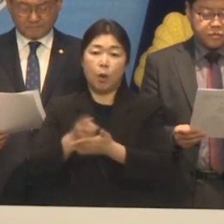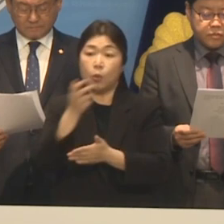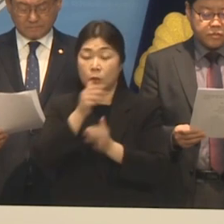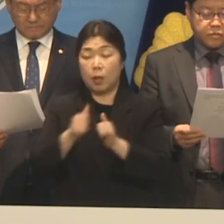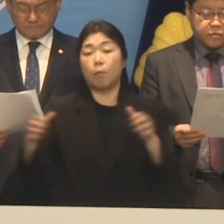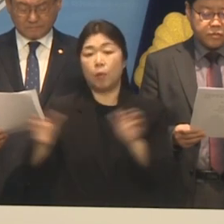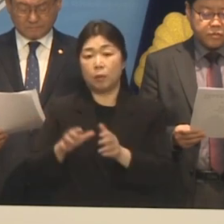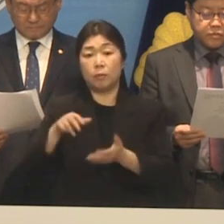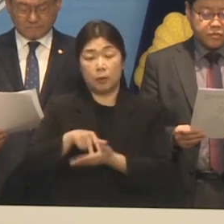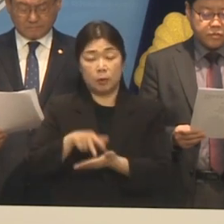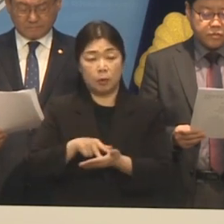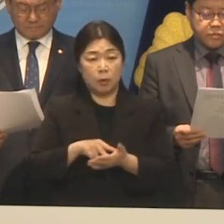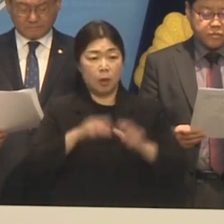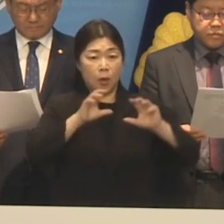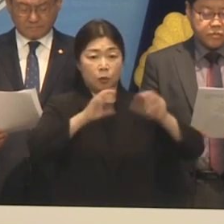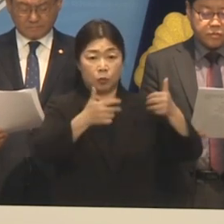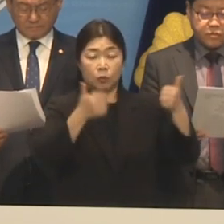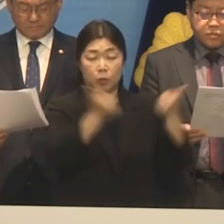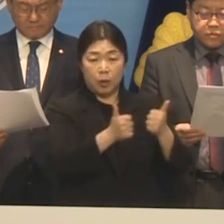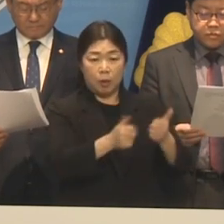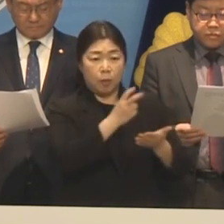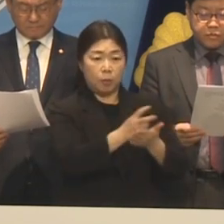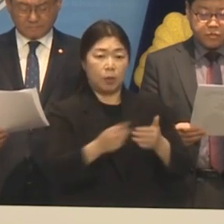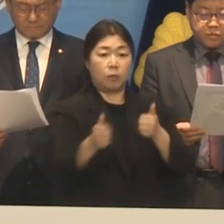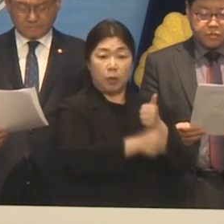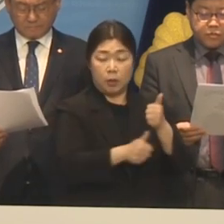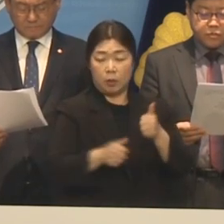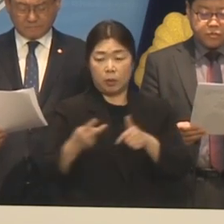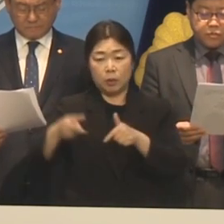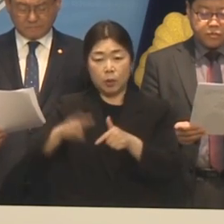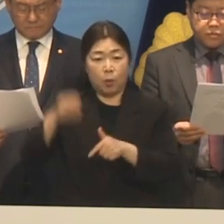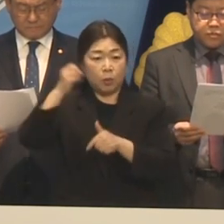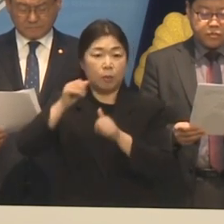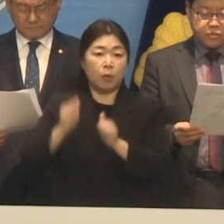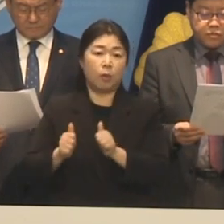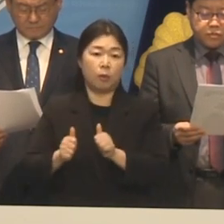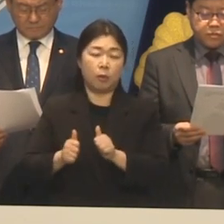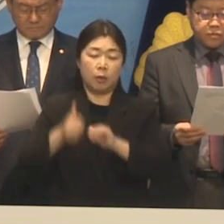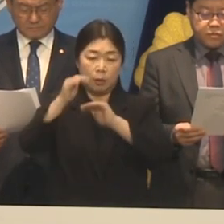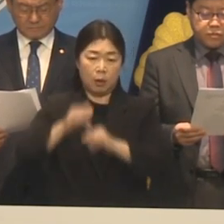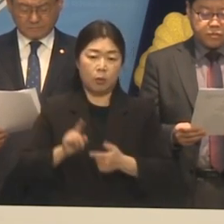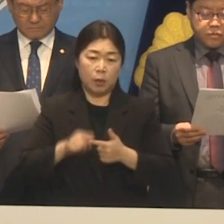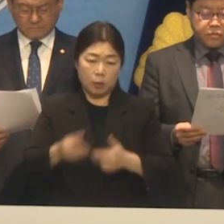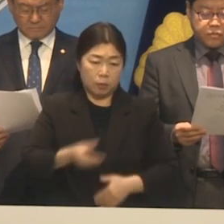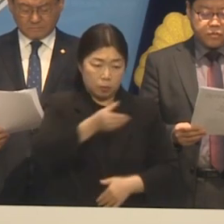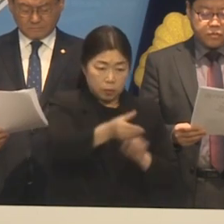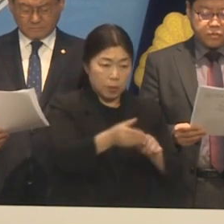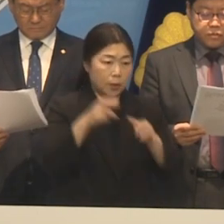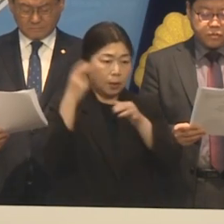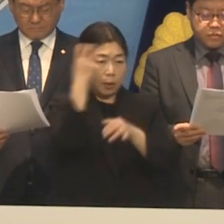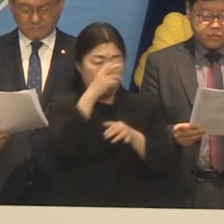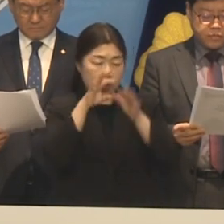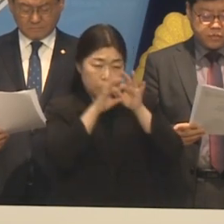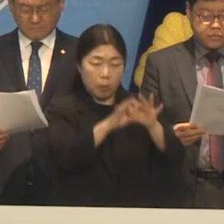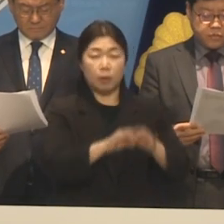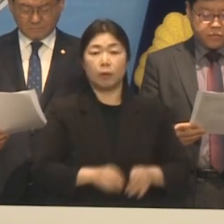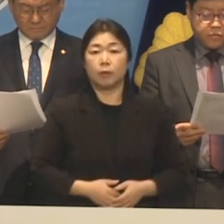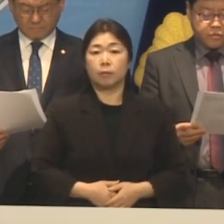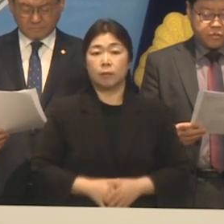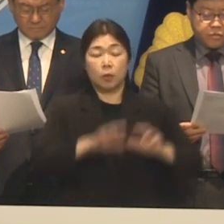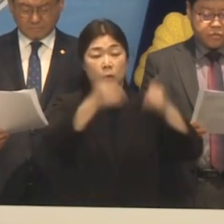사법 위원회에서의 인천 고등법원 법안에 대한 심사에 대해서 지속적으로 주시해 왔습니다